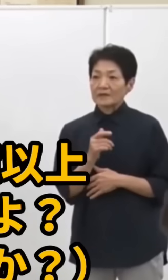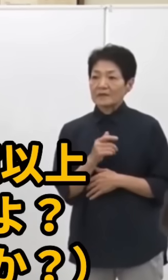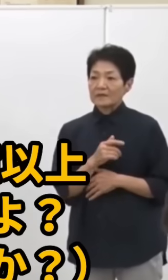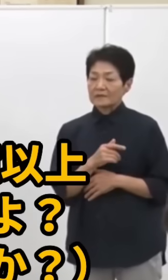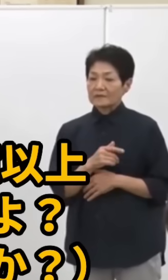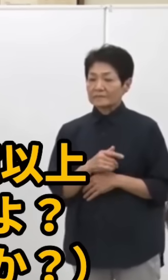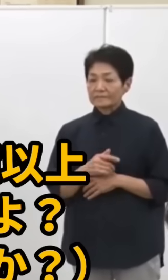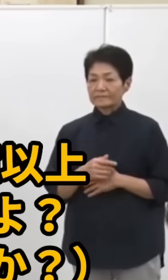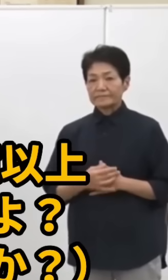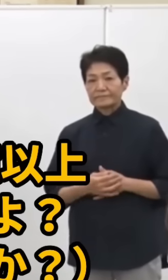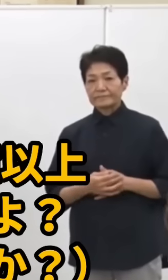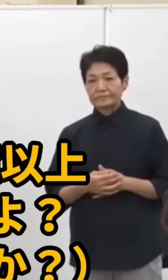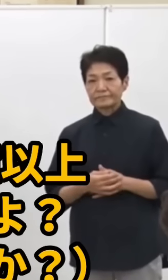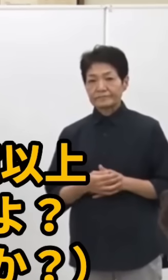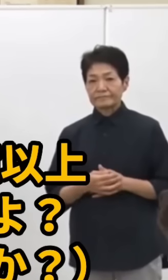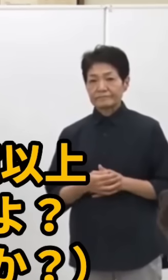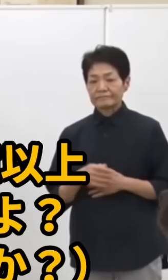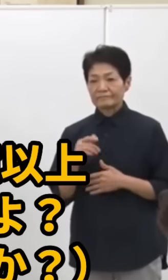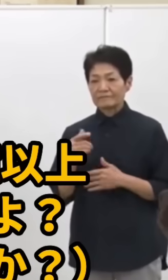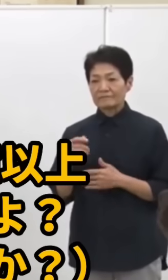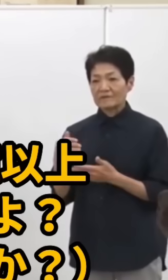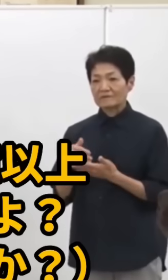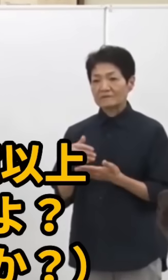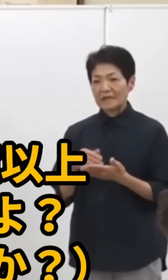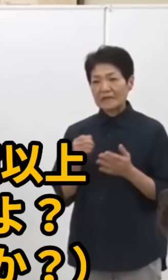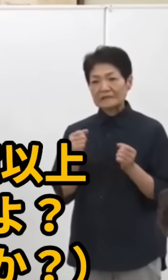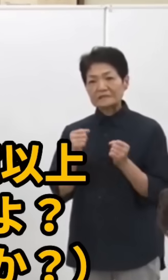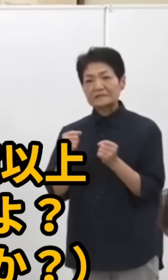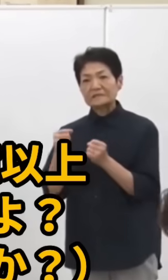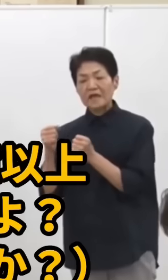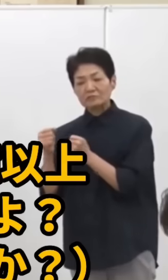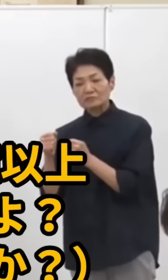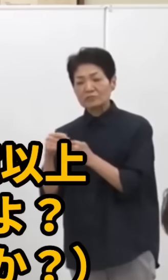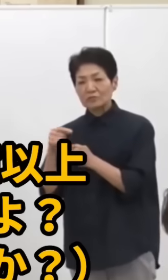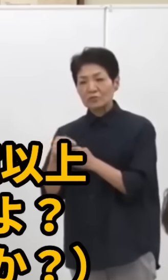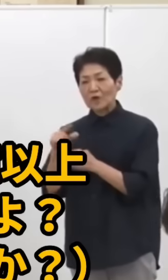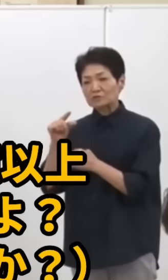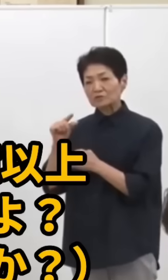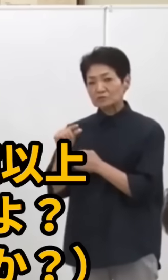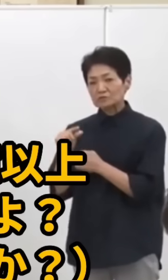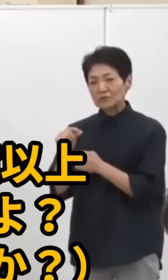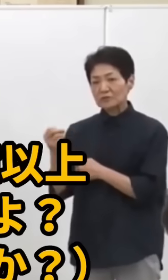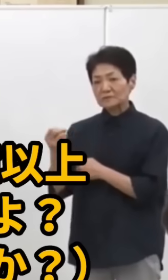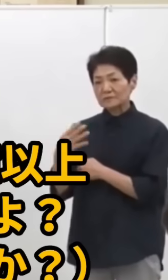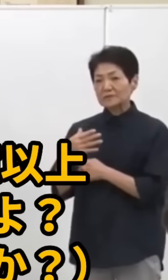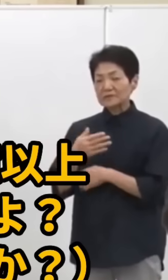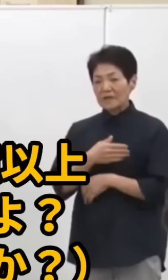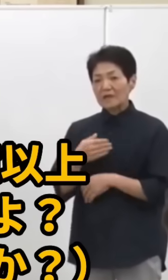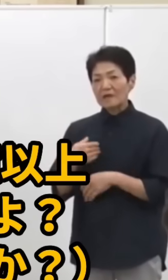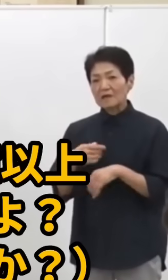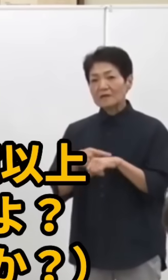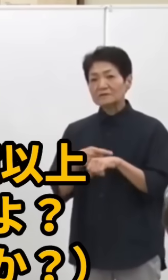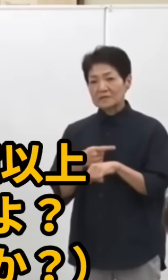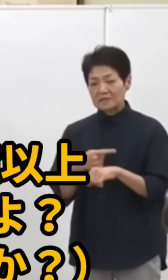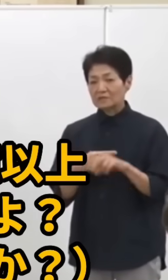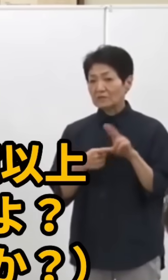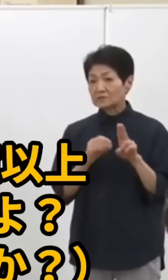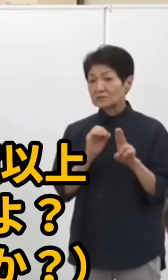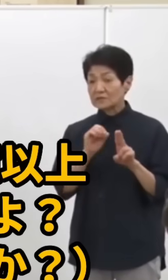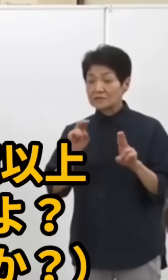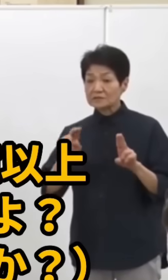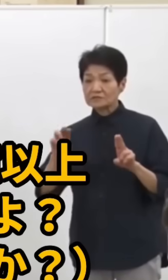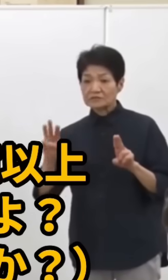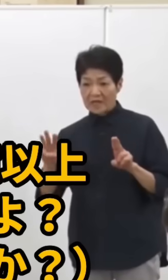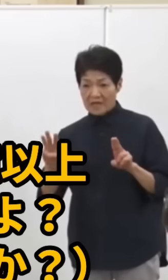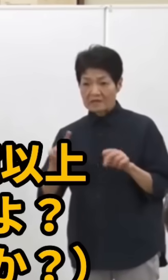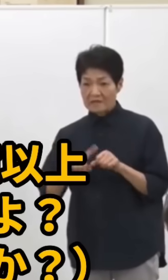理由の中で逃げるっていうのは少ないということはおっしゃるんですけれども、 可能性としてですね、2023年